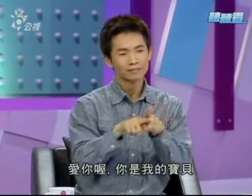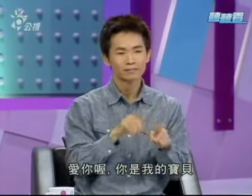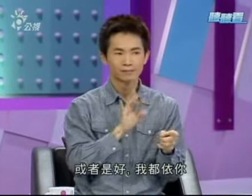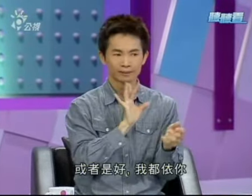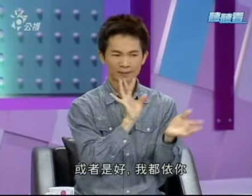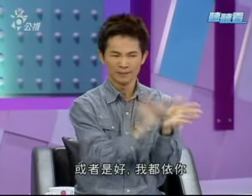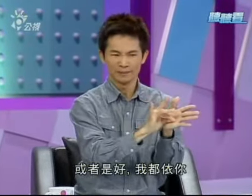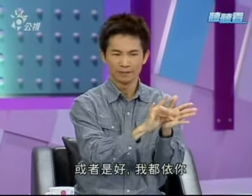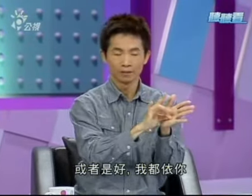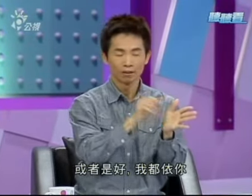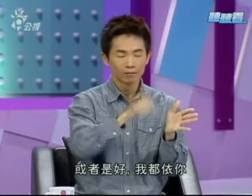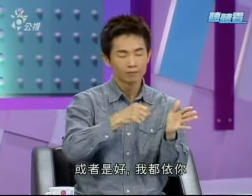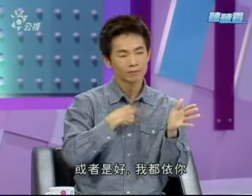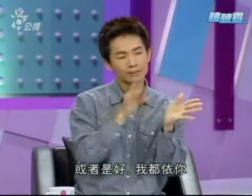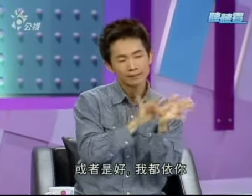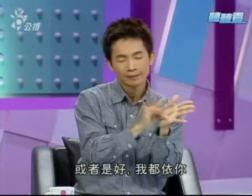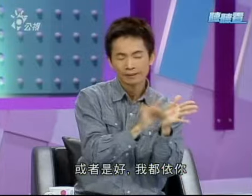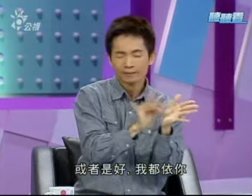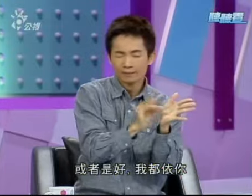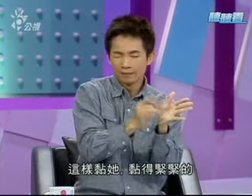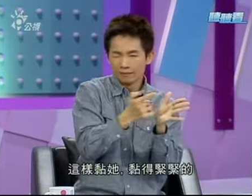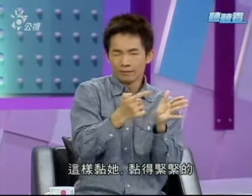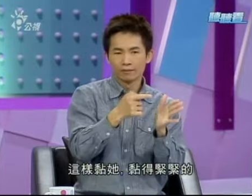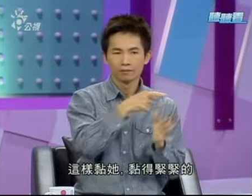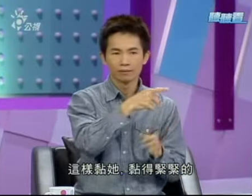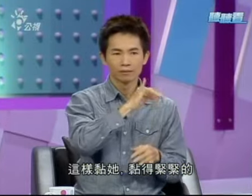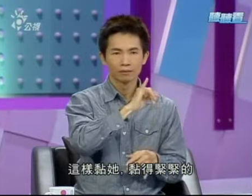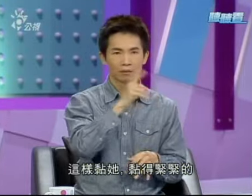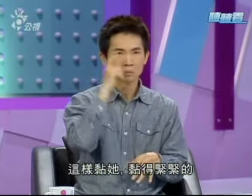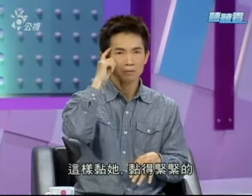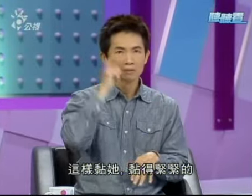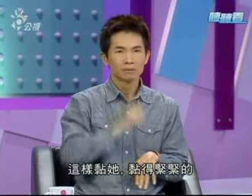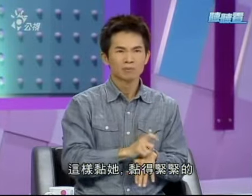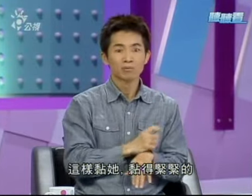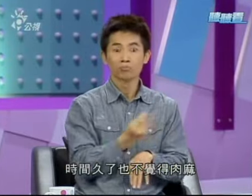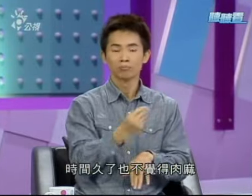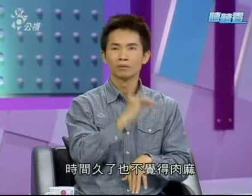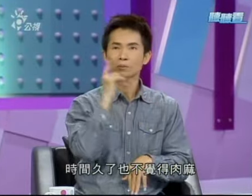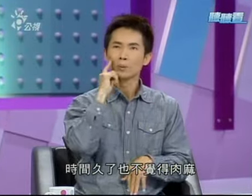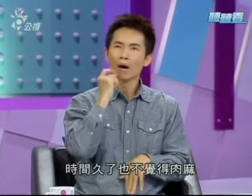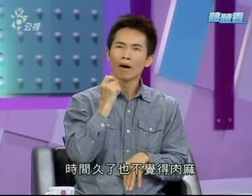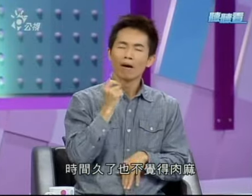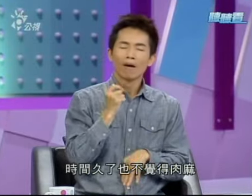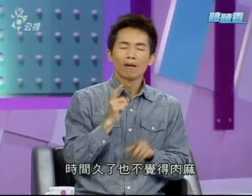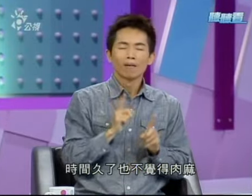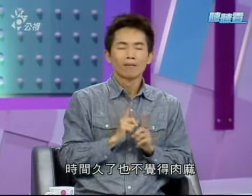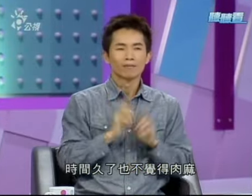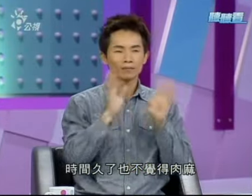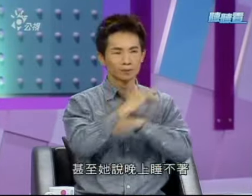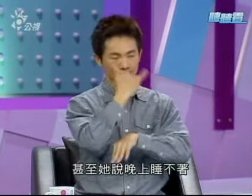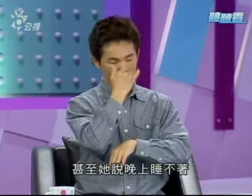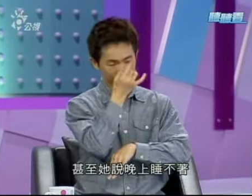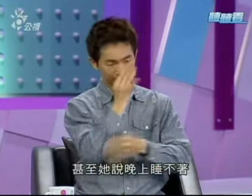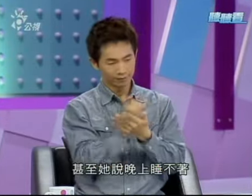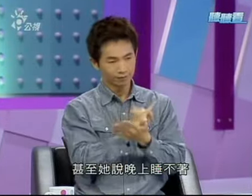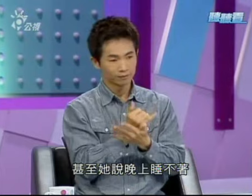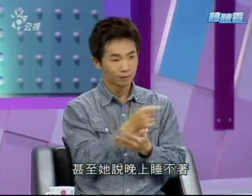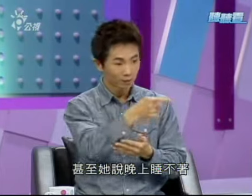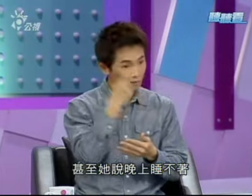或者是好啊 我都依你这样黏他黏得紧紧的时间久了也不觉得肉麻甚至他说晚上睡不